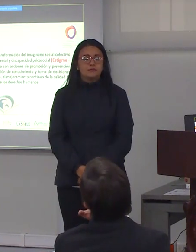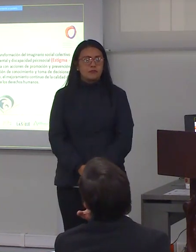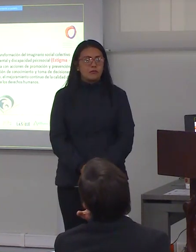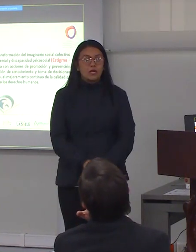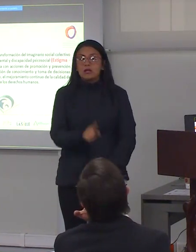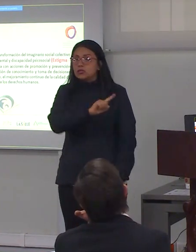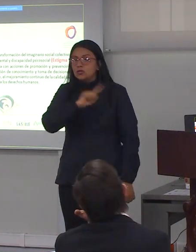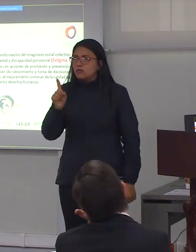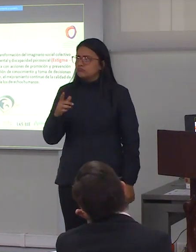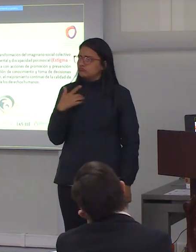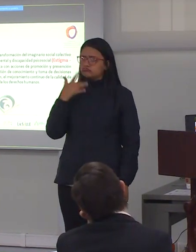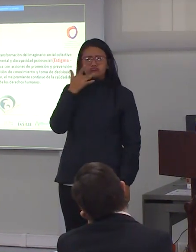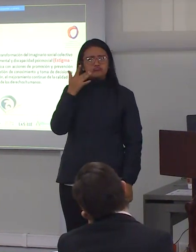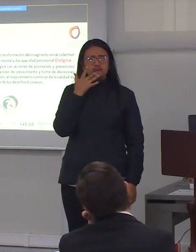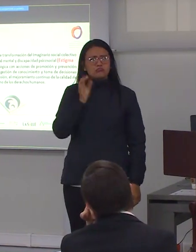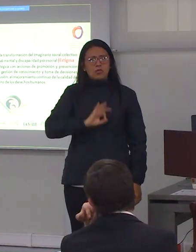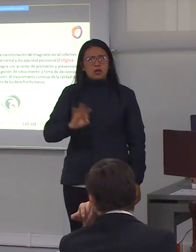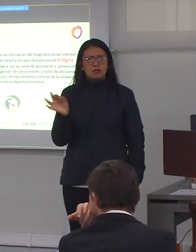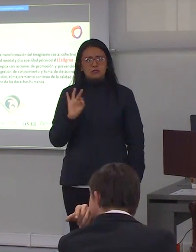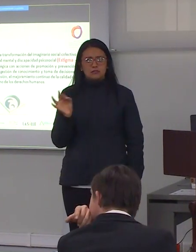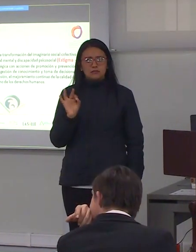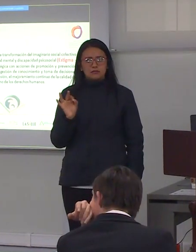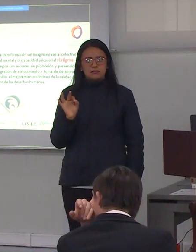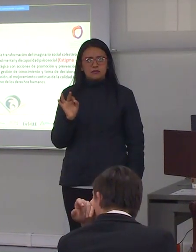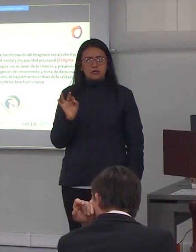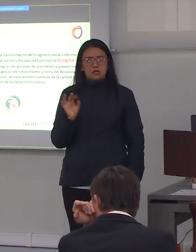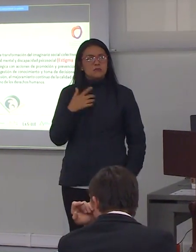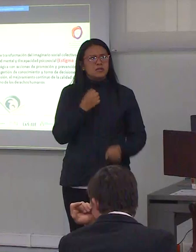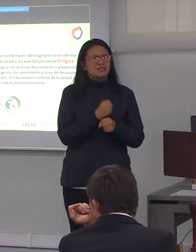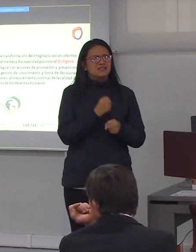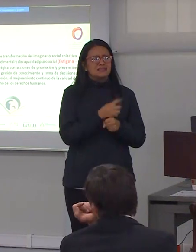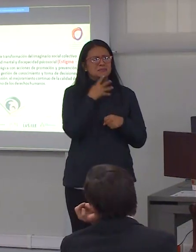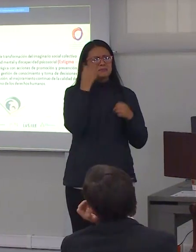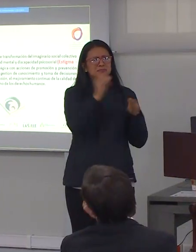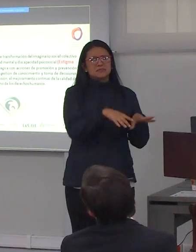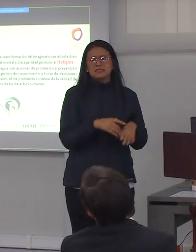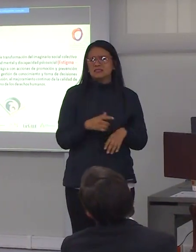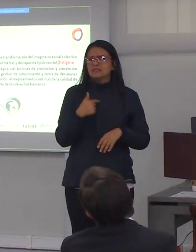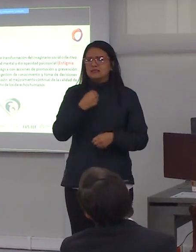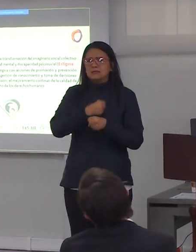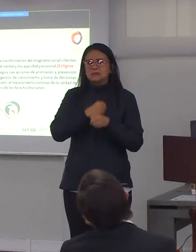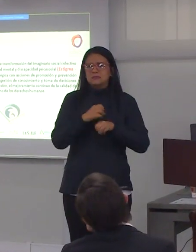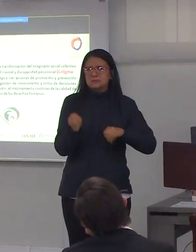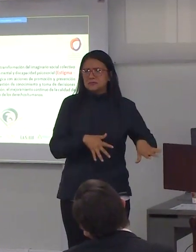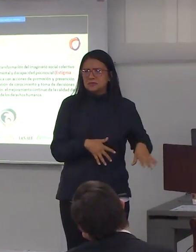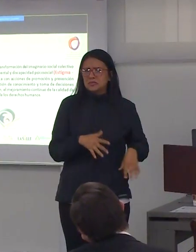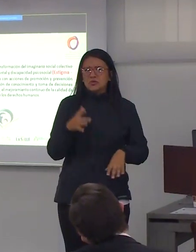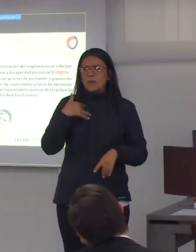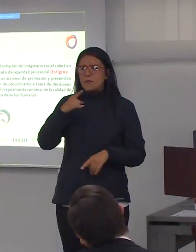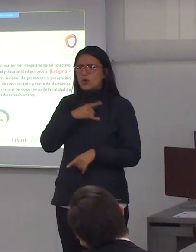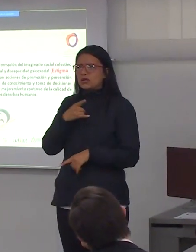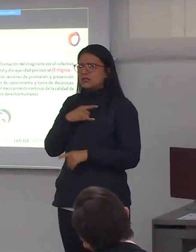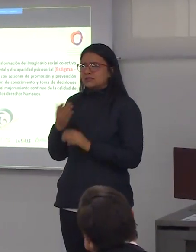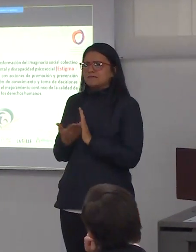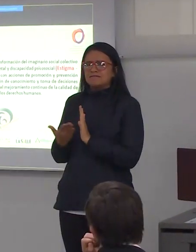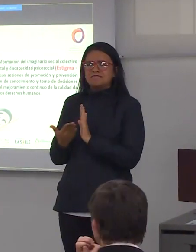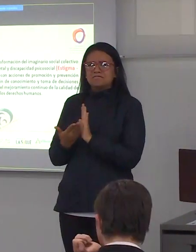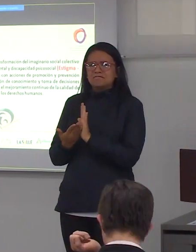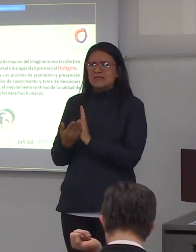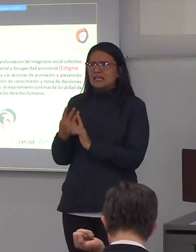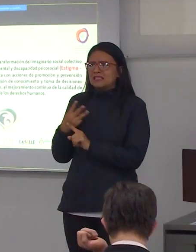los que no dicen yo no tengo nada pero cambio de trabajo cada rato no pude estar en la universidad sino